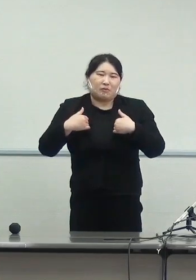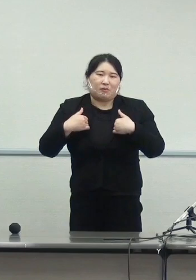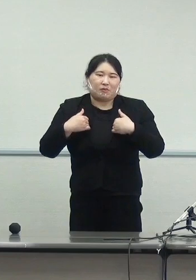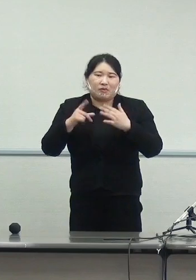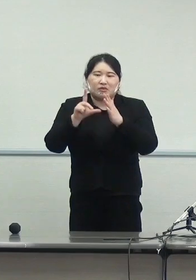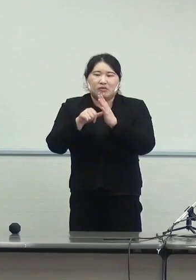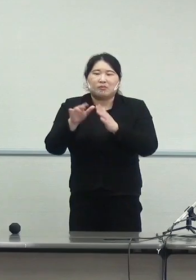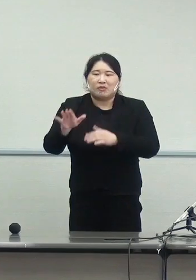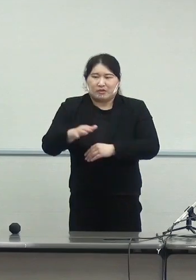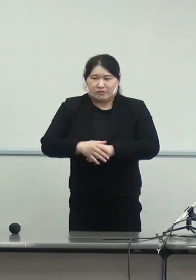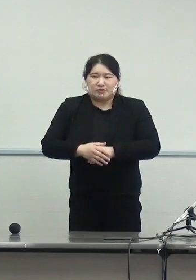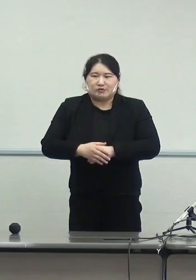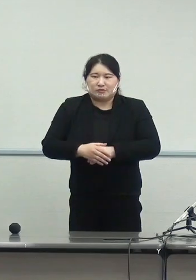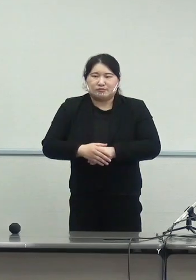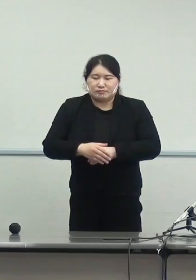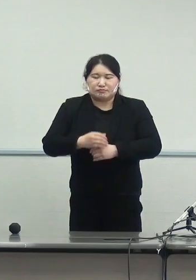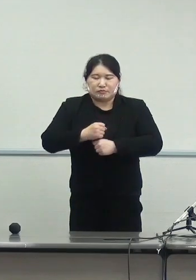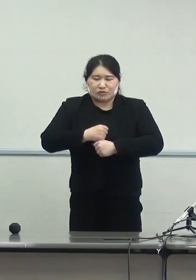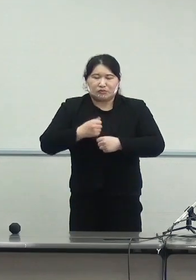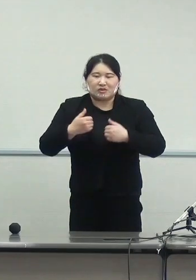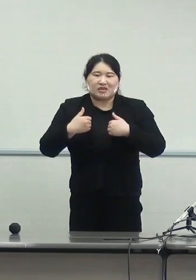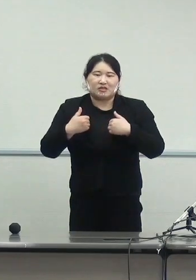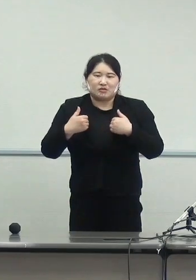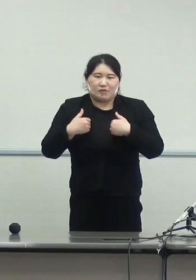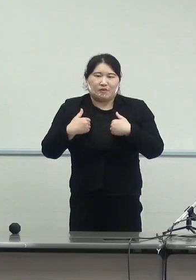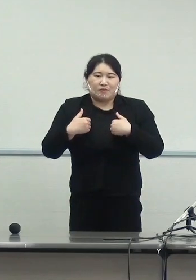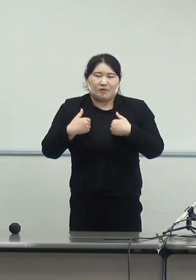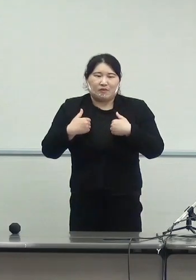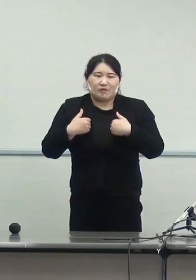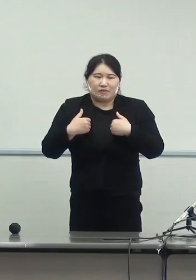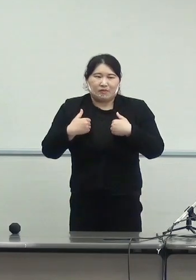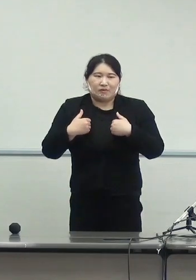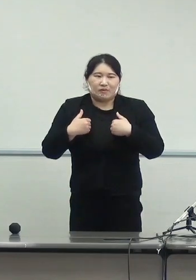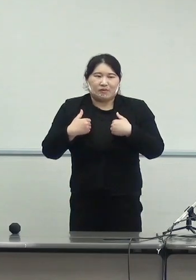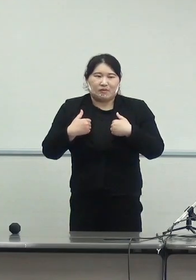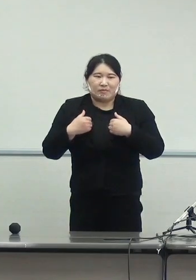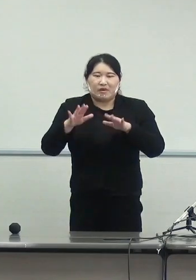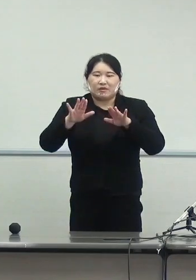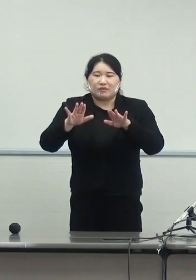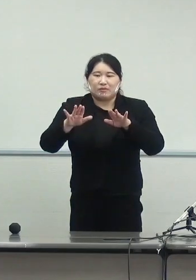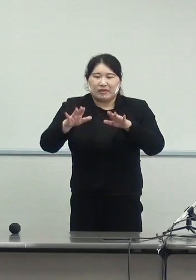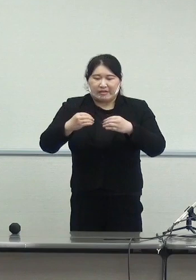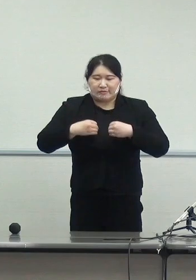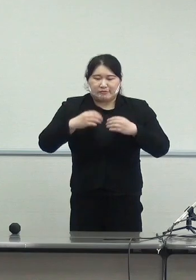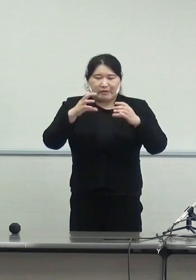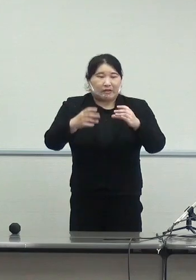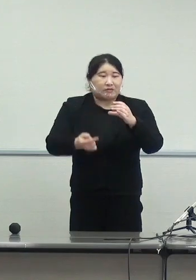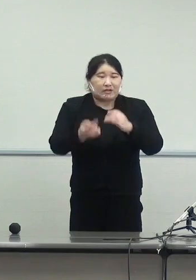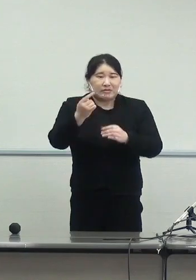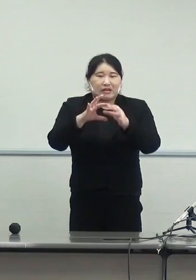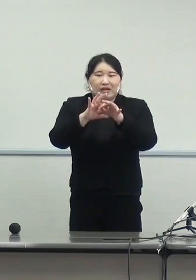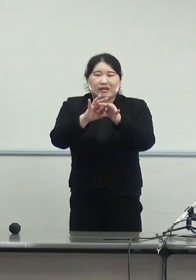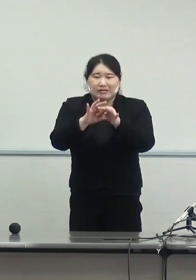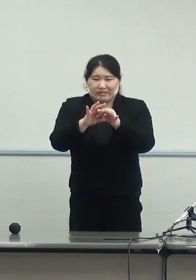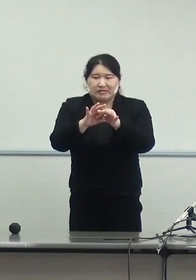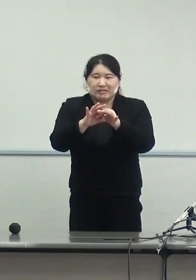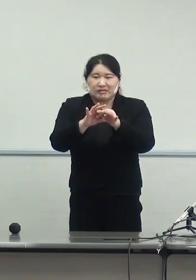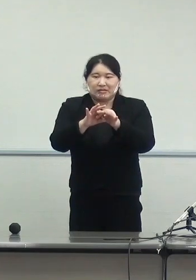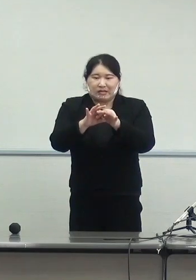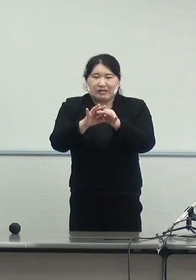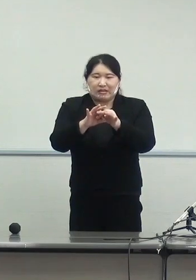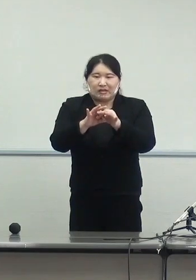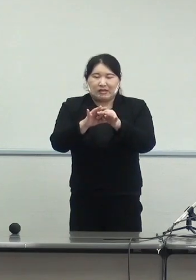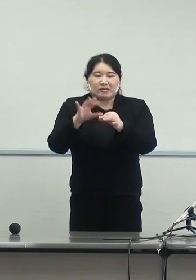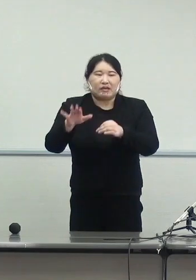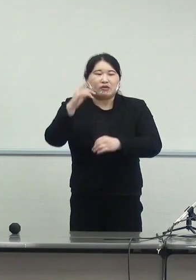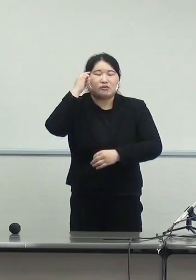であれば、特にご注意いただきたいということに、今回のクラスターに関して言えばあるのかなと思います。